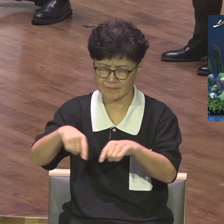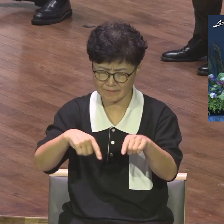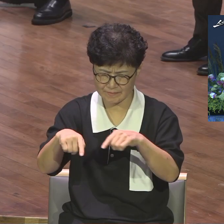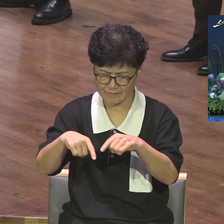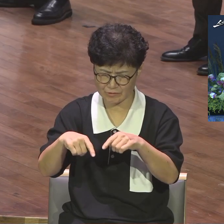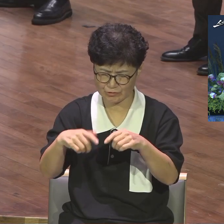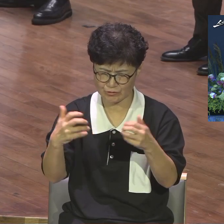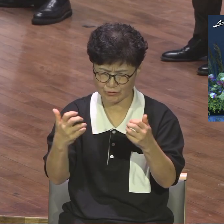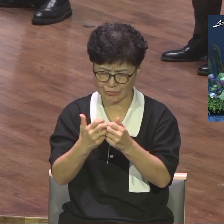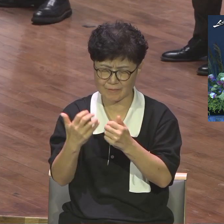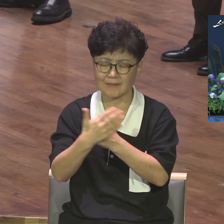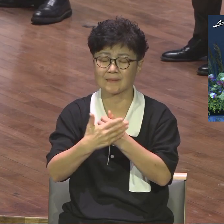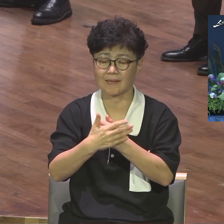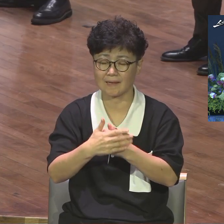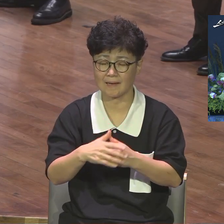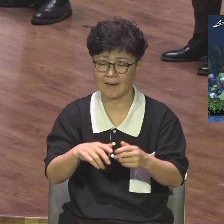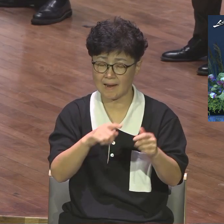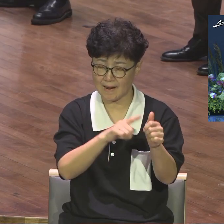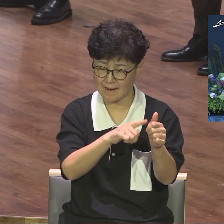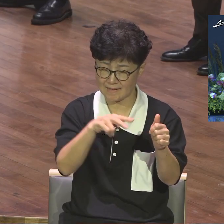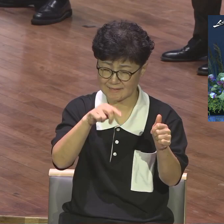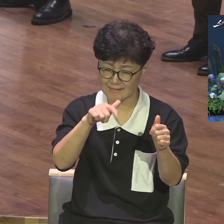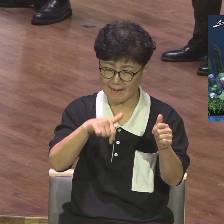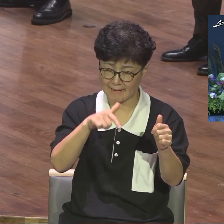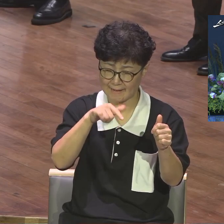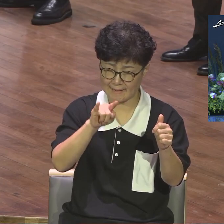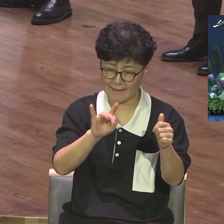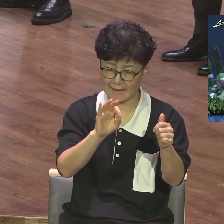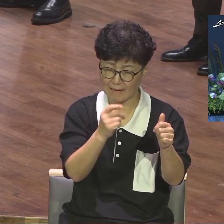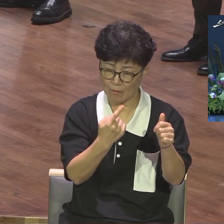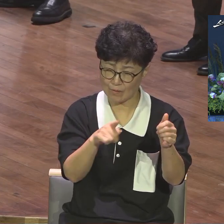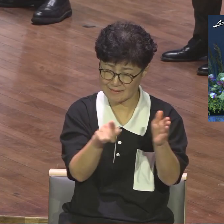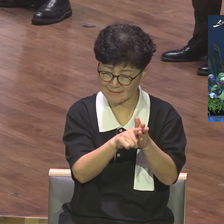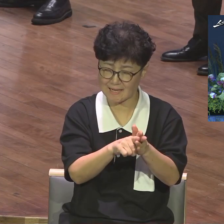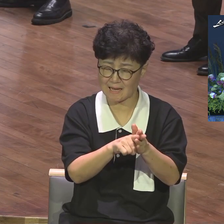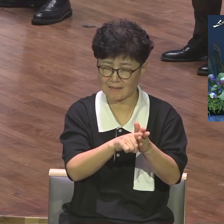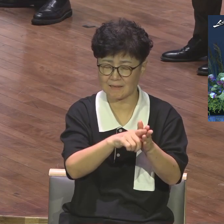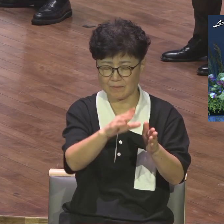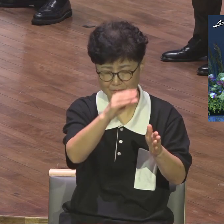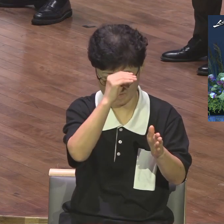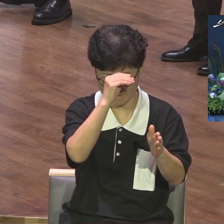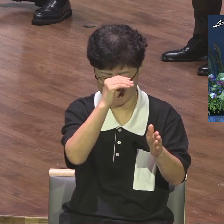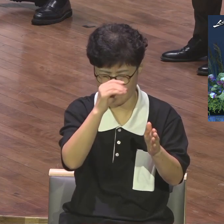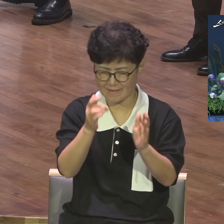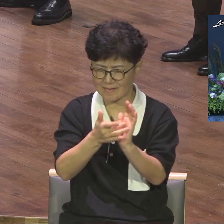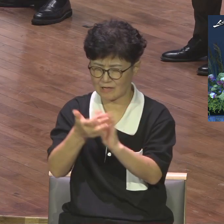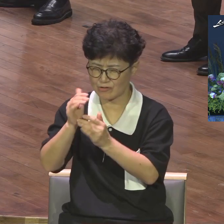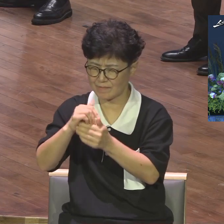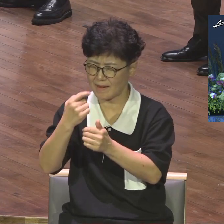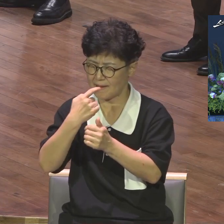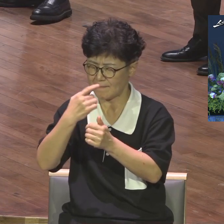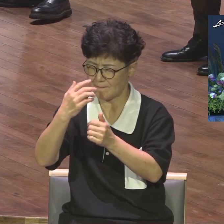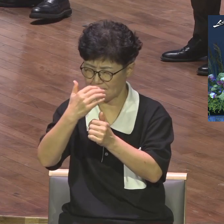은혜가 삭개오 신앙의 기승전결처럼 오직 예수님께 발견되어 회심과 성화의